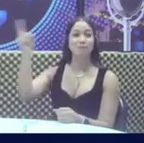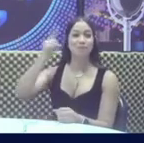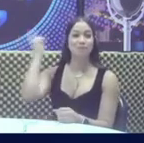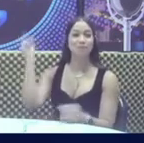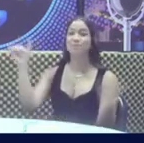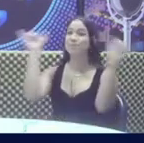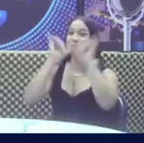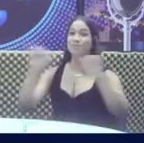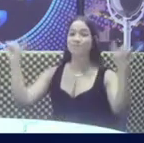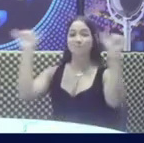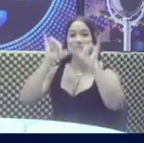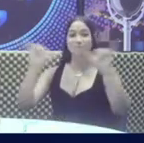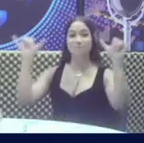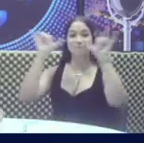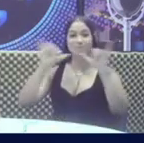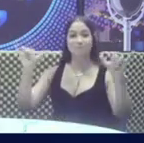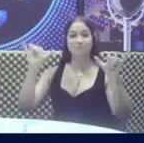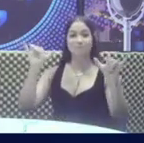Giro de